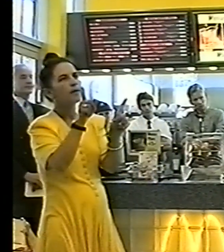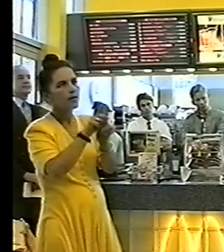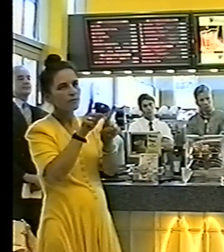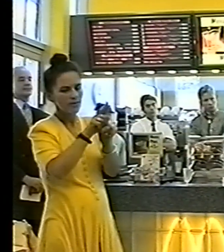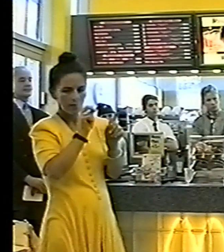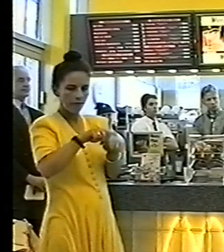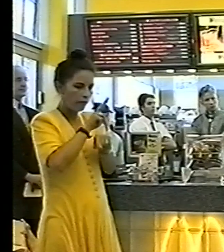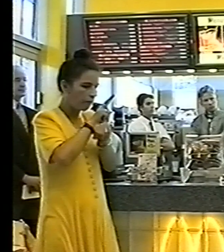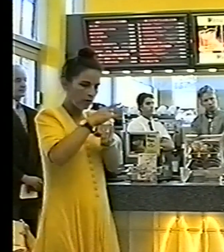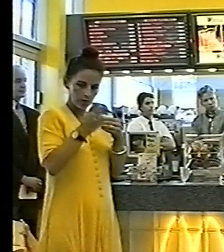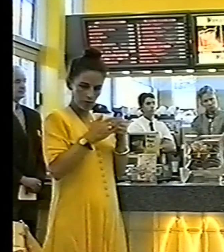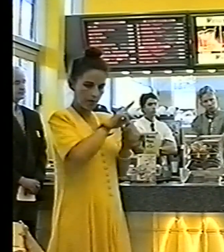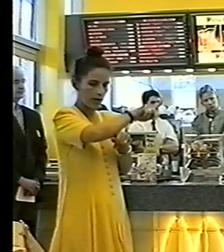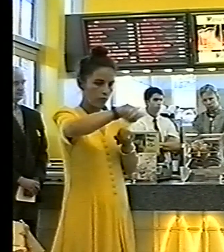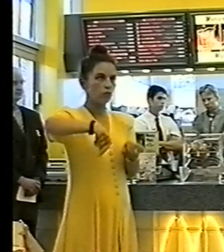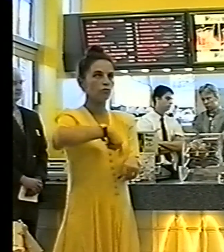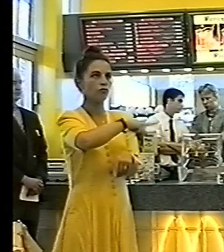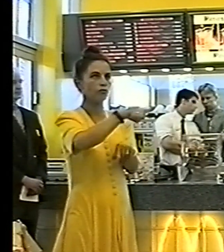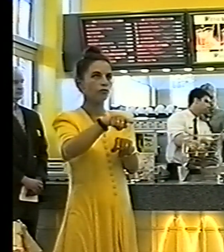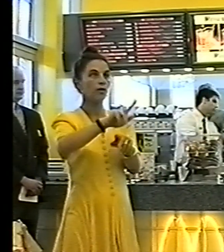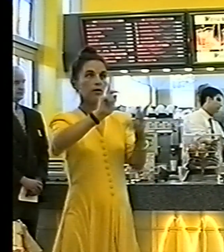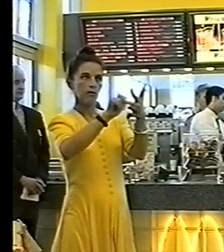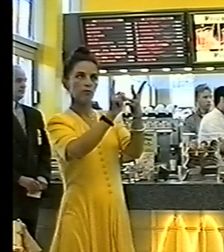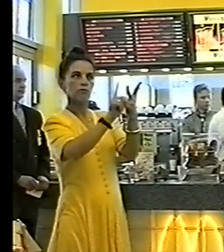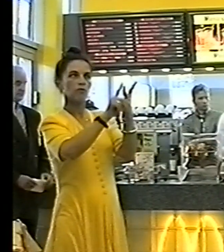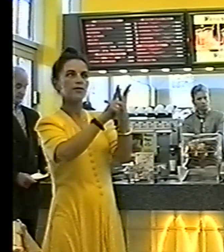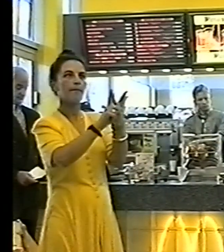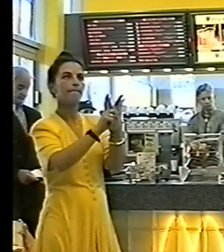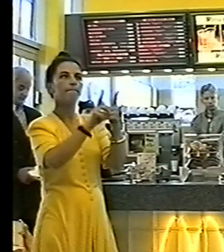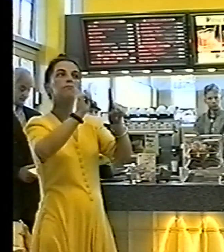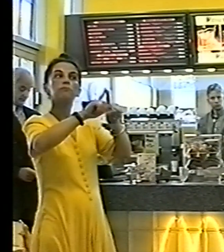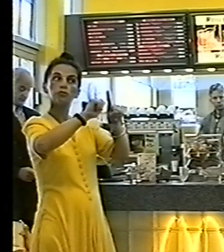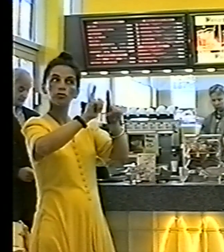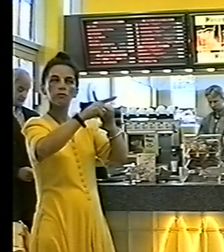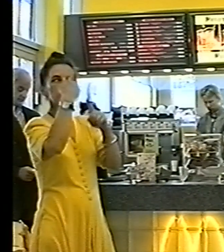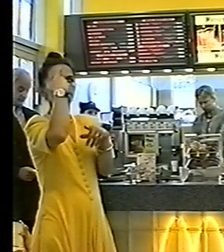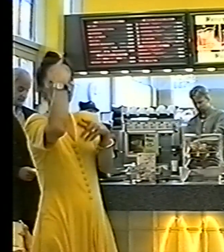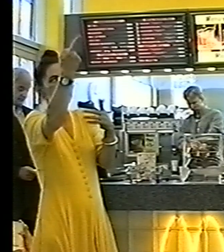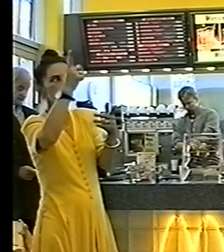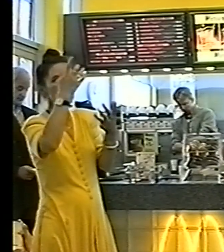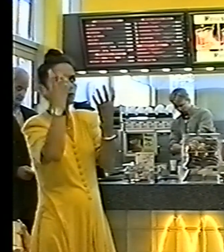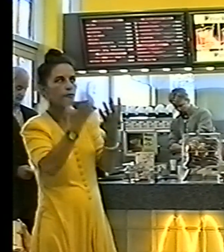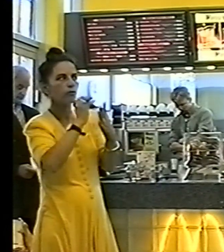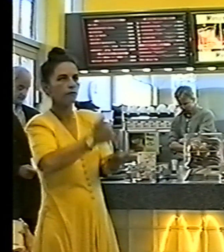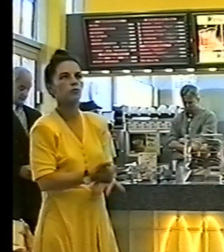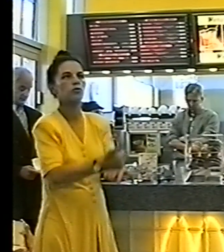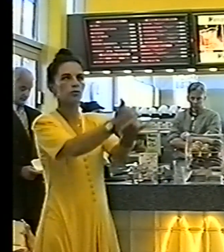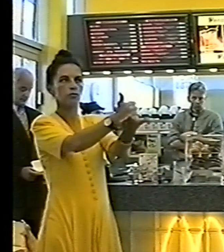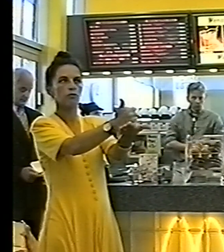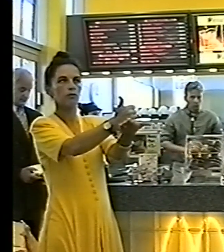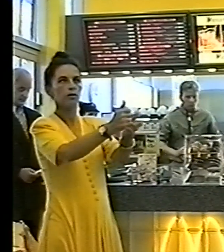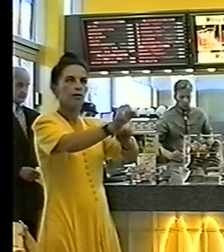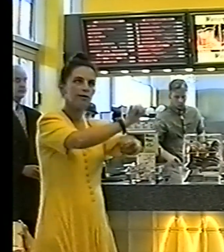de nous. Et pour notre troisième événement, nous avons pensé à soutenir aujourd'hui